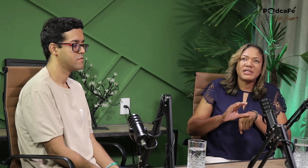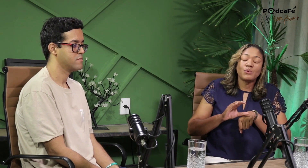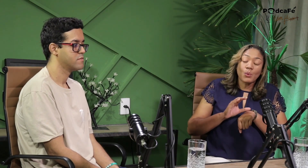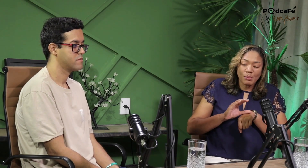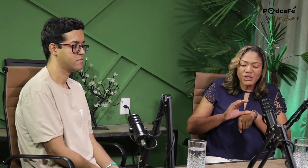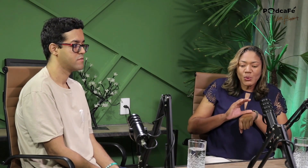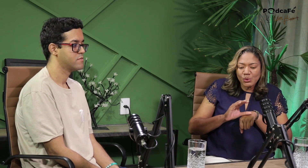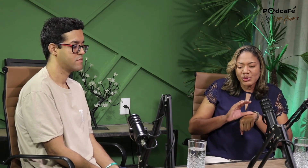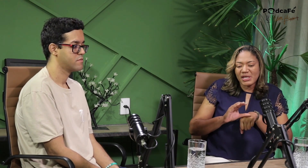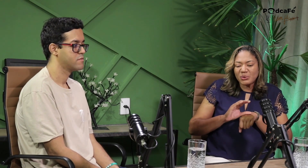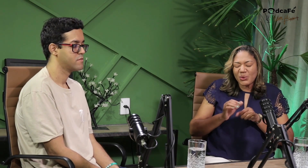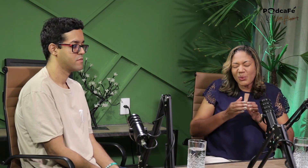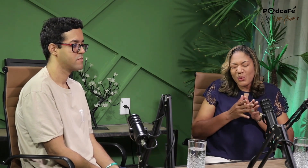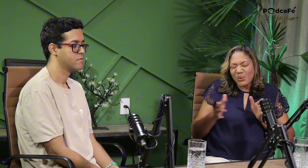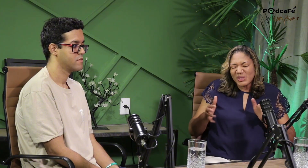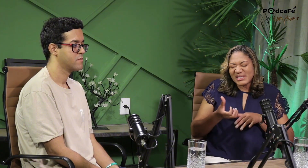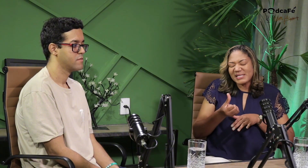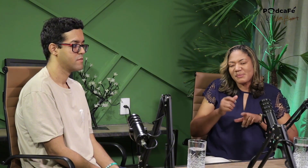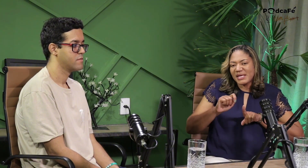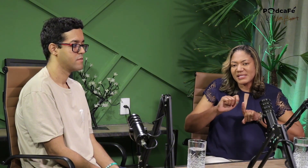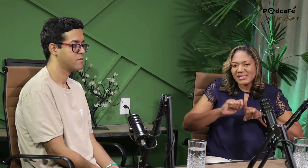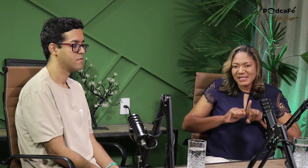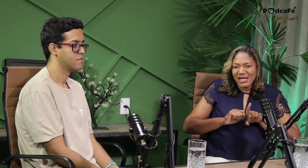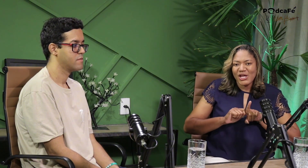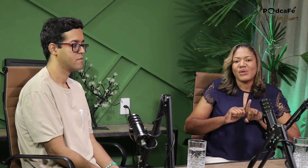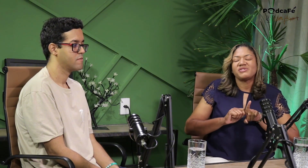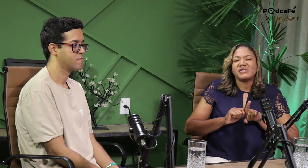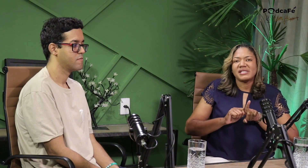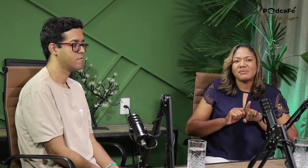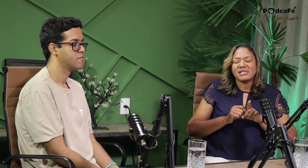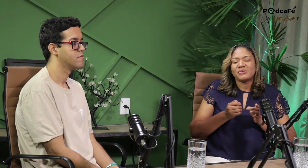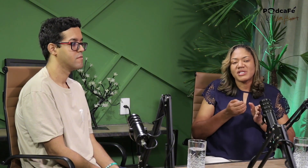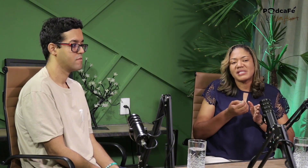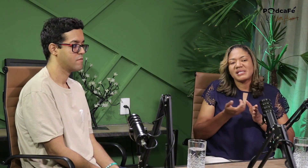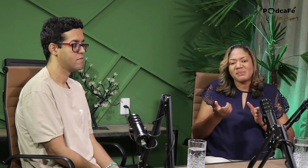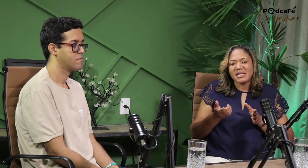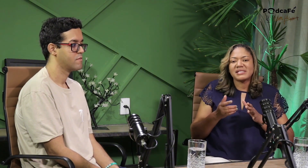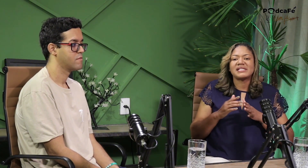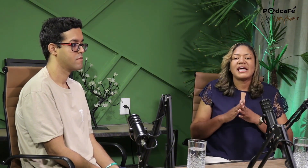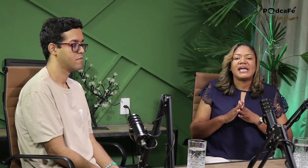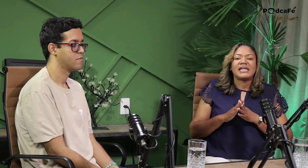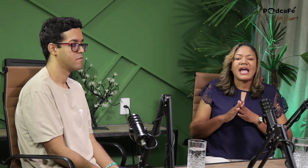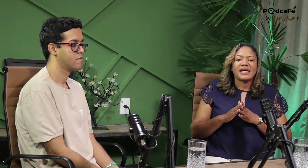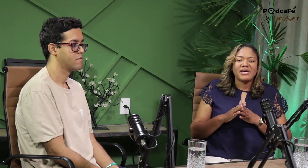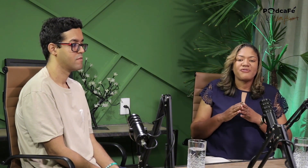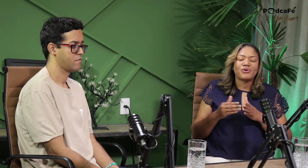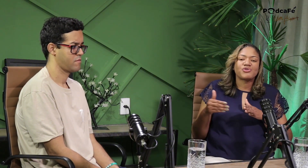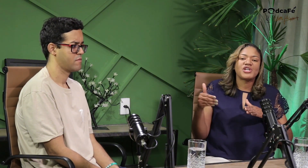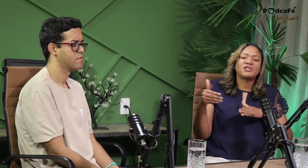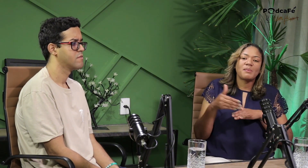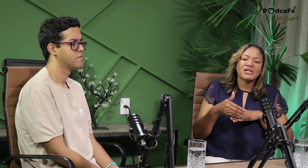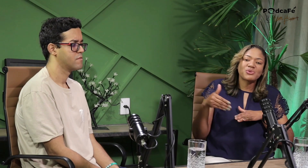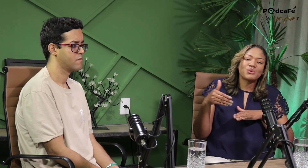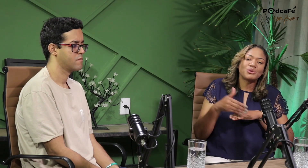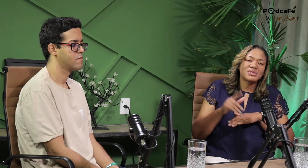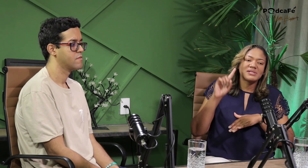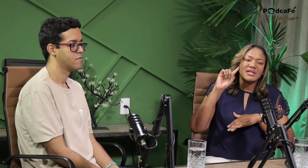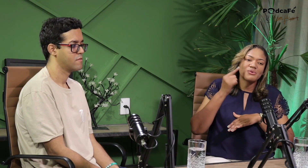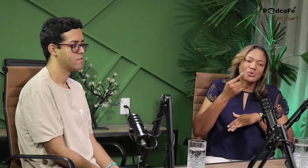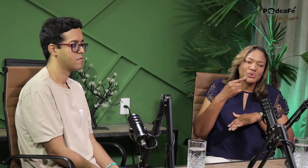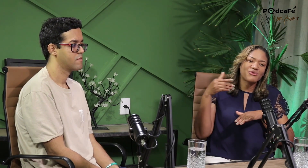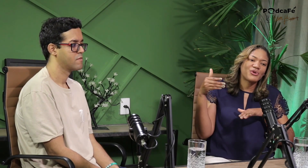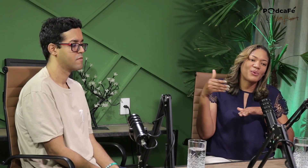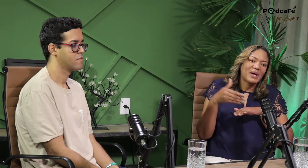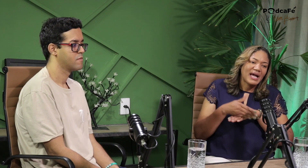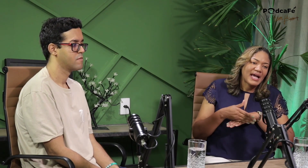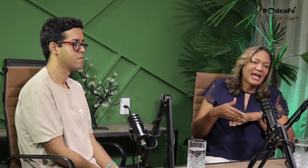curso, um mini curso, né, durou 6 meses, nós fizemos, né, durante 6 meses, e aí foram chegando mais surdos, né?